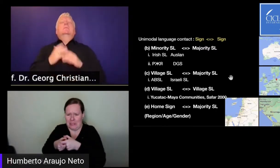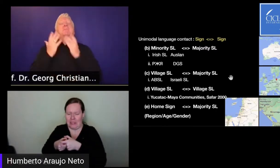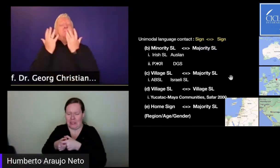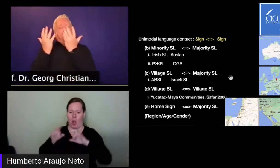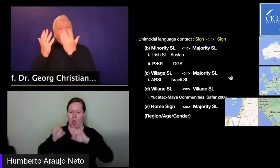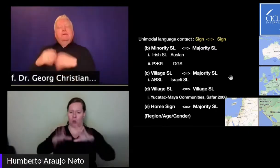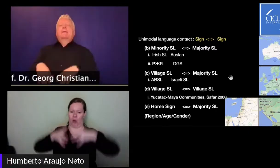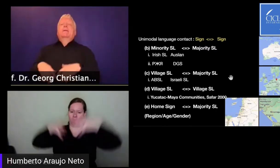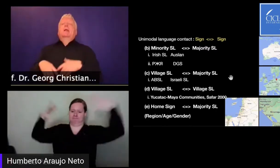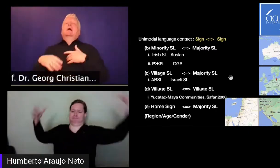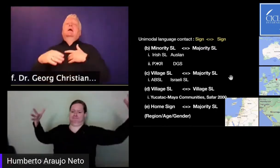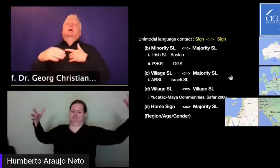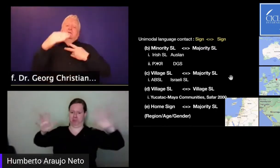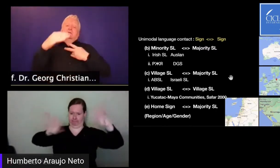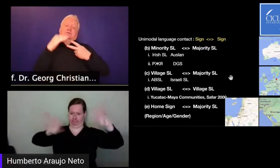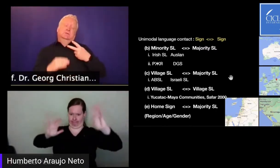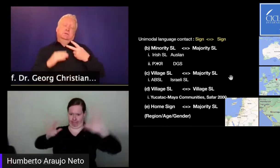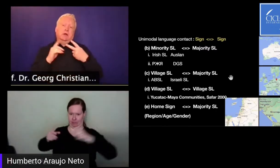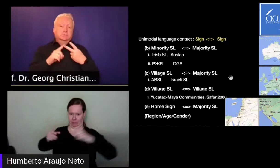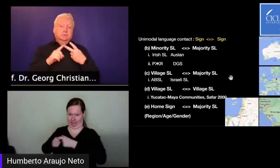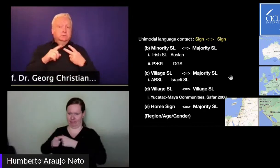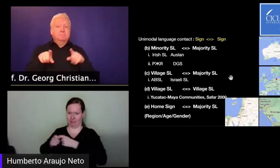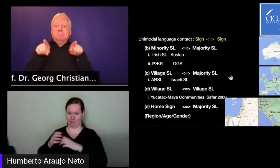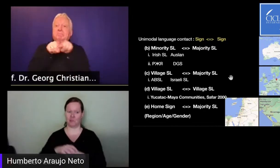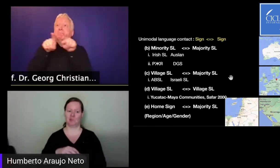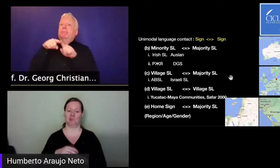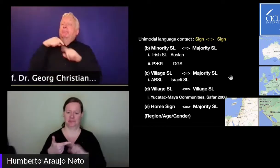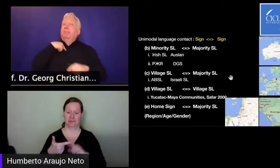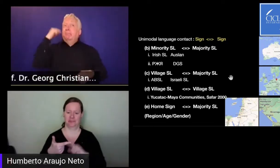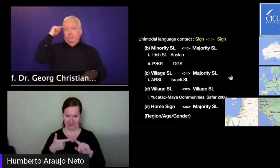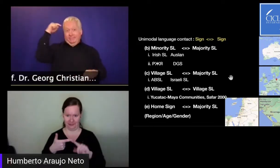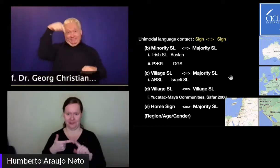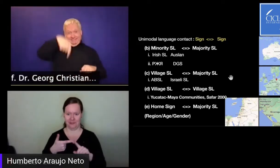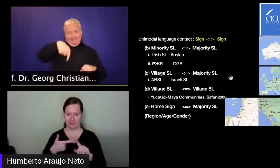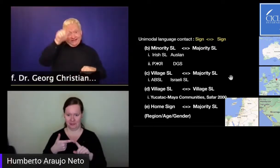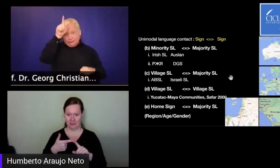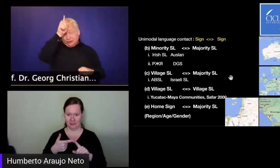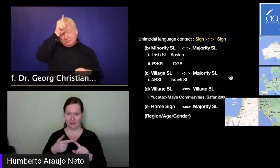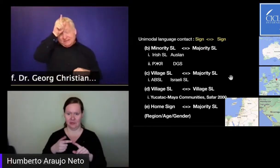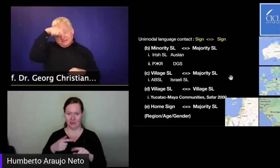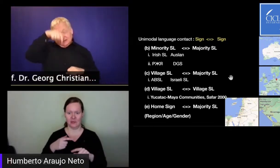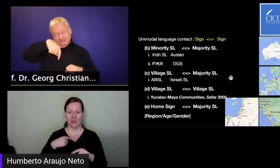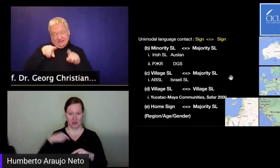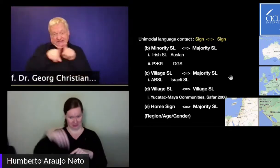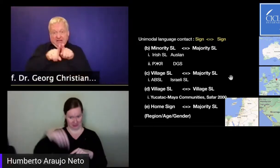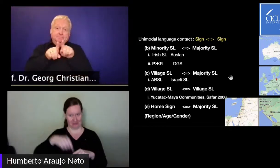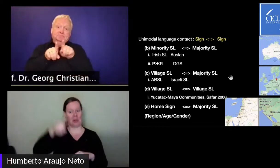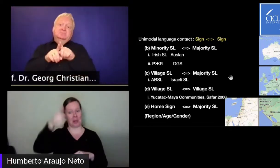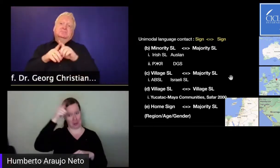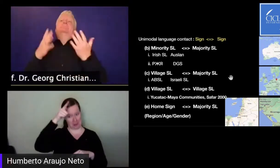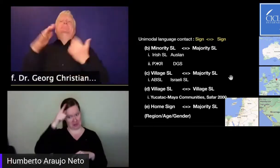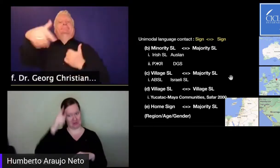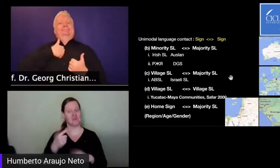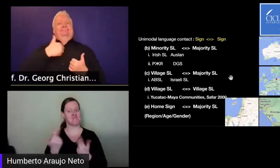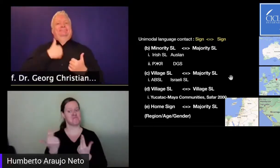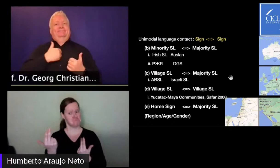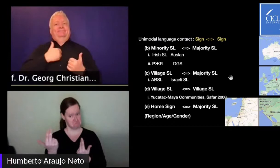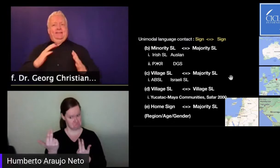jogo. Então, você tem aí um cruzamento de uma língua de sinais que é majoritária com uma